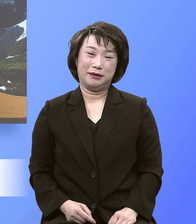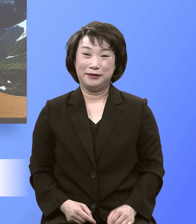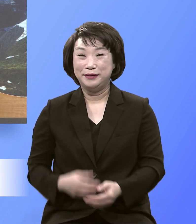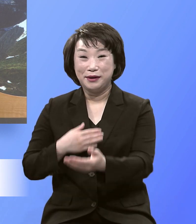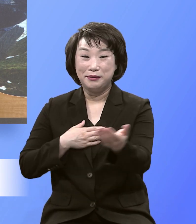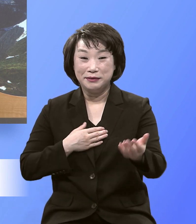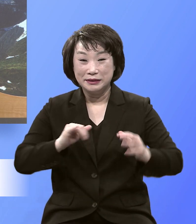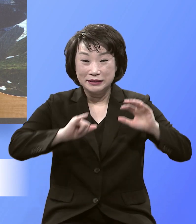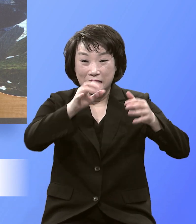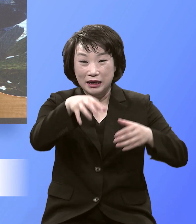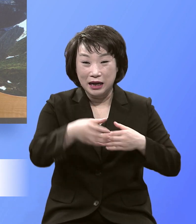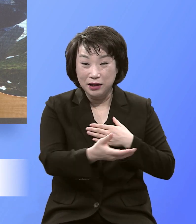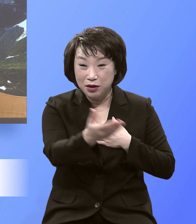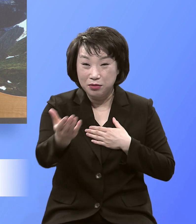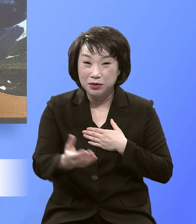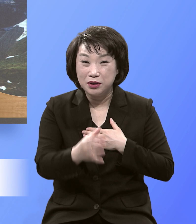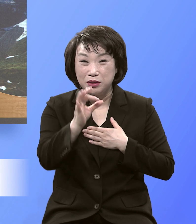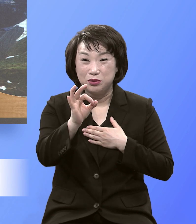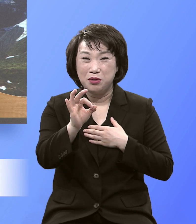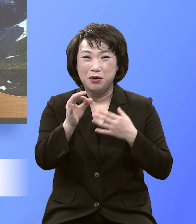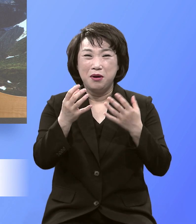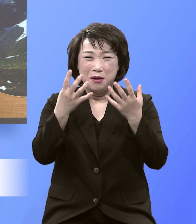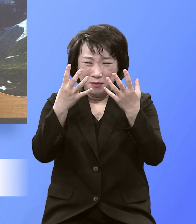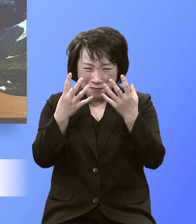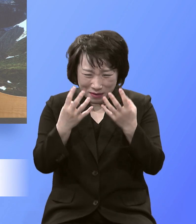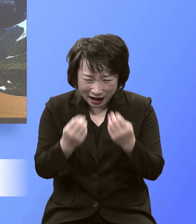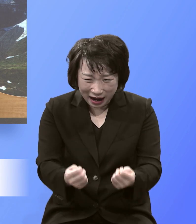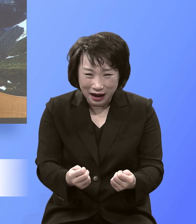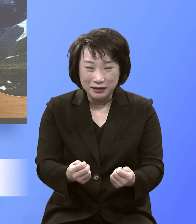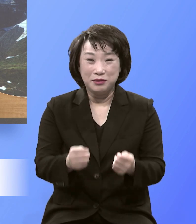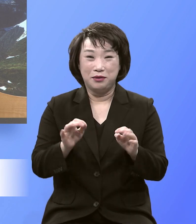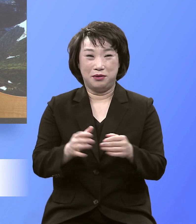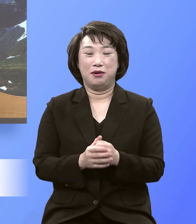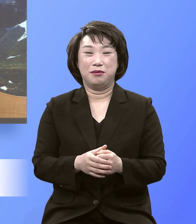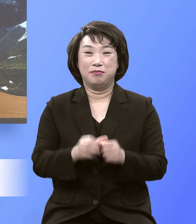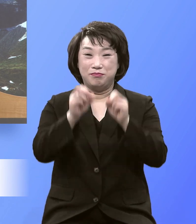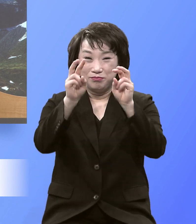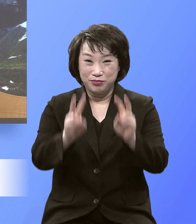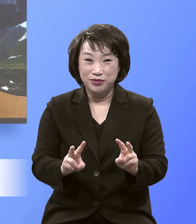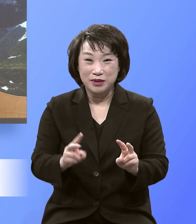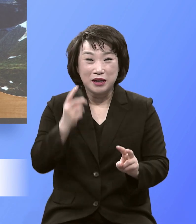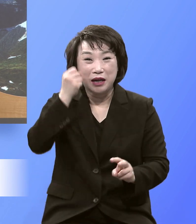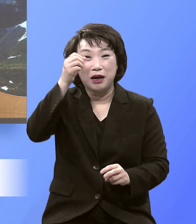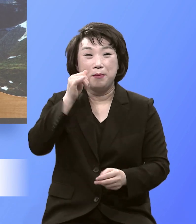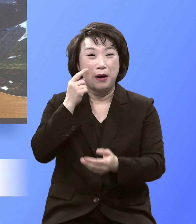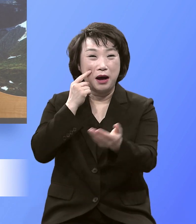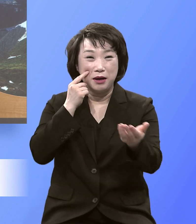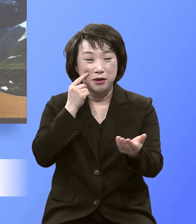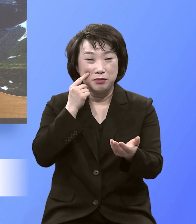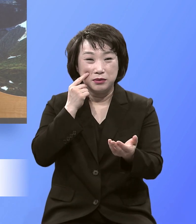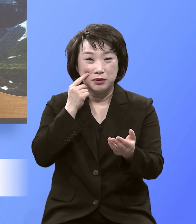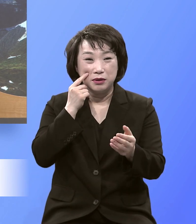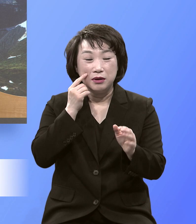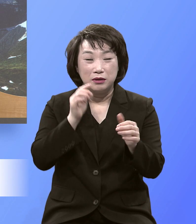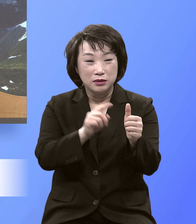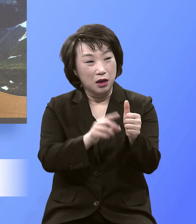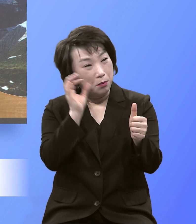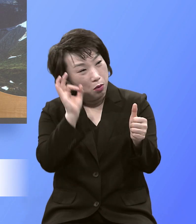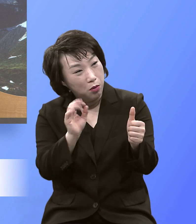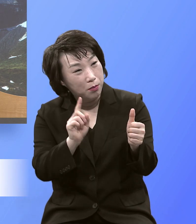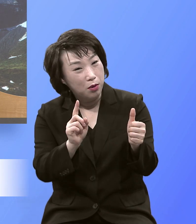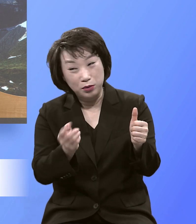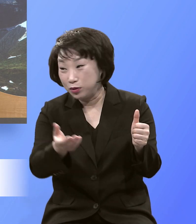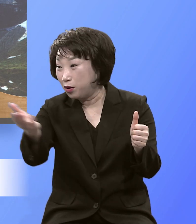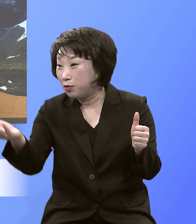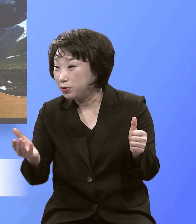여러분, 세상에서 돈이 아무리 많고 부자라고 생각해봐. 그 사람을 바라볼 때